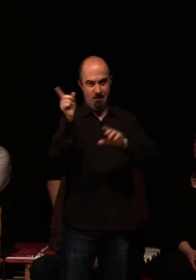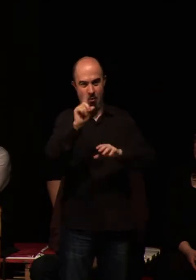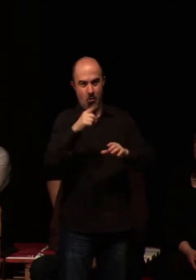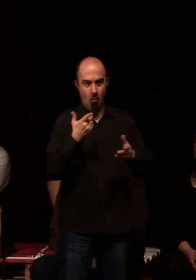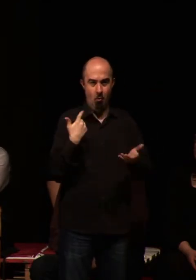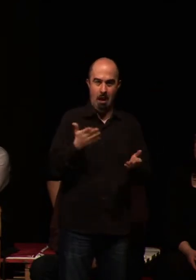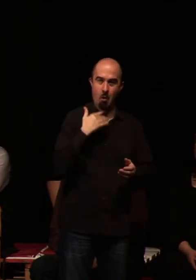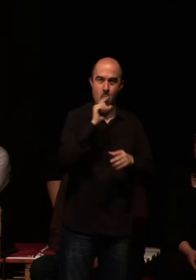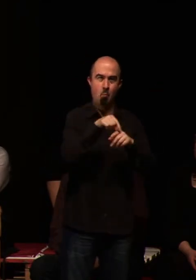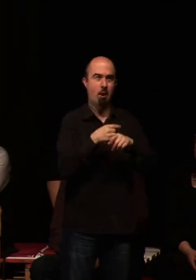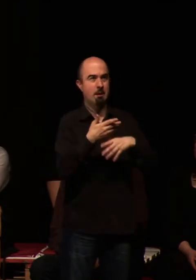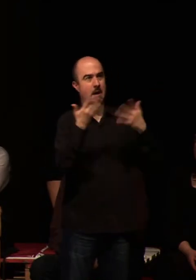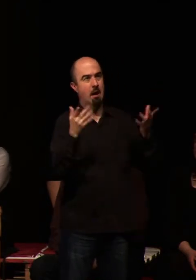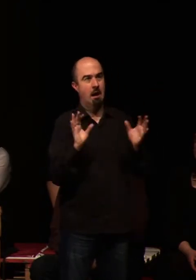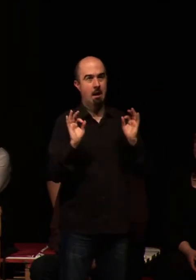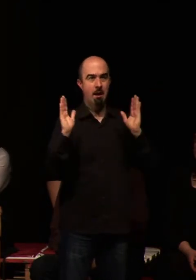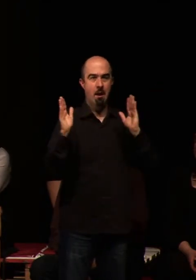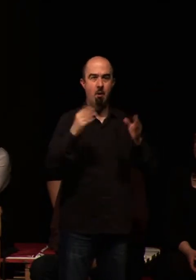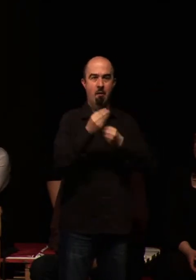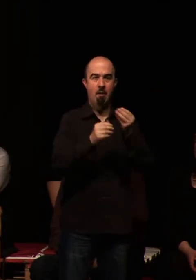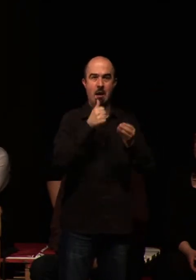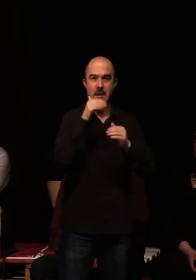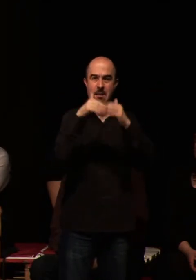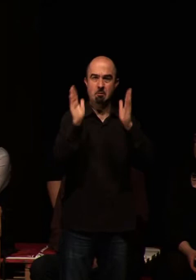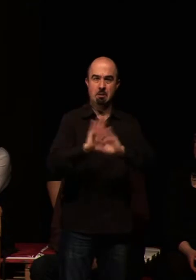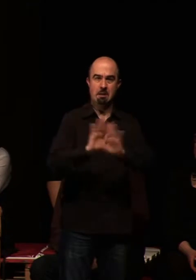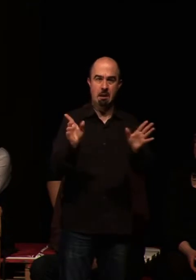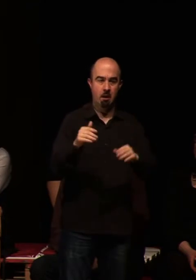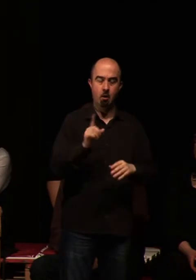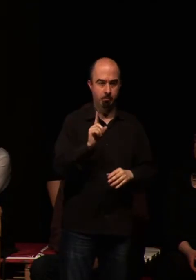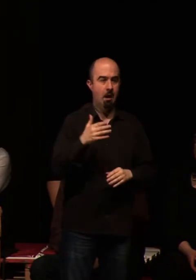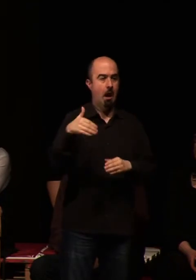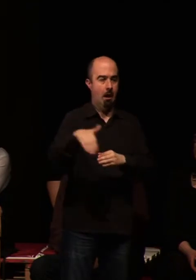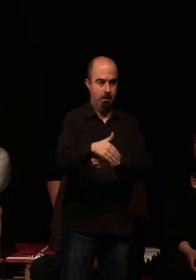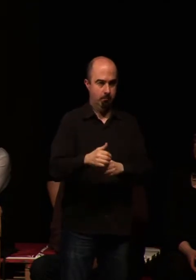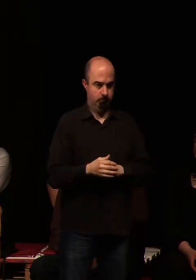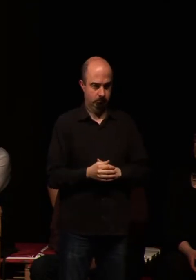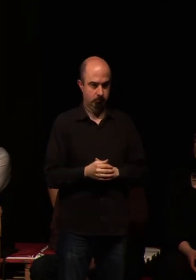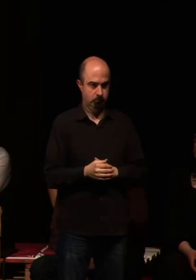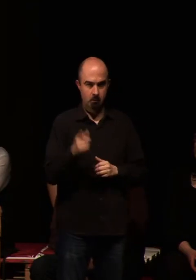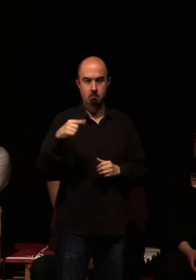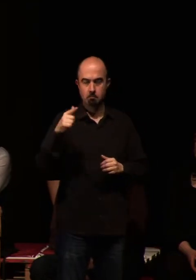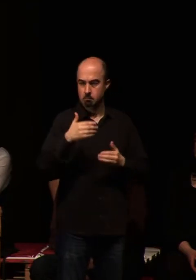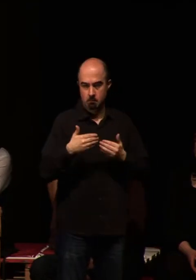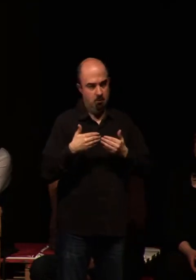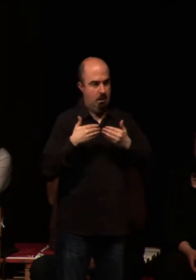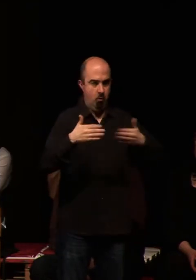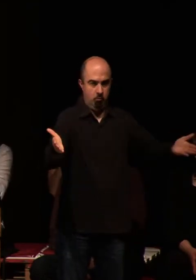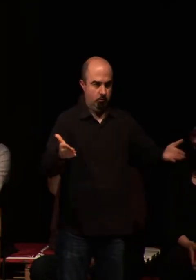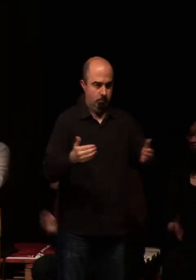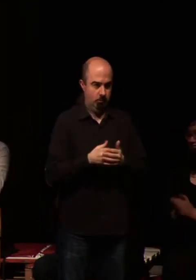justificant que la política a partir d'aquell moment es feia a les institucions i no pas al carrer. Heu estat generosos